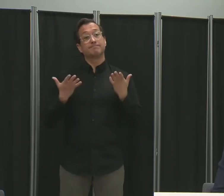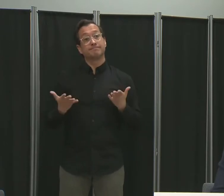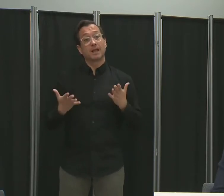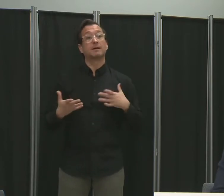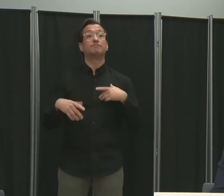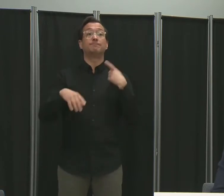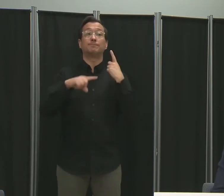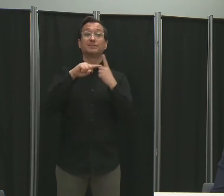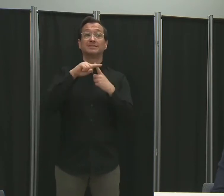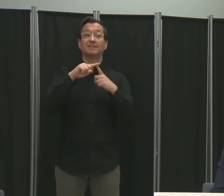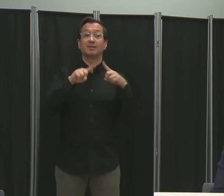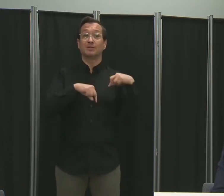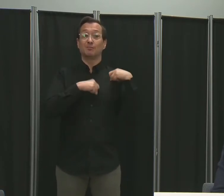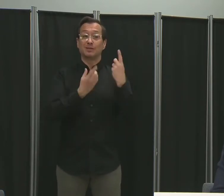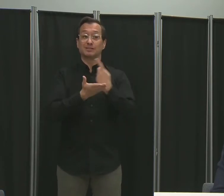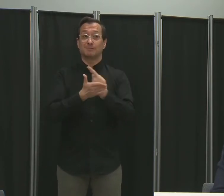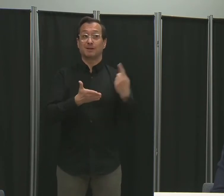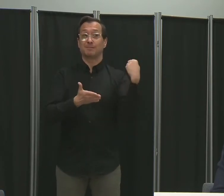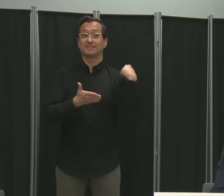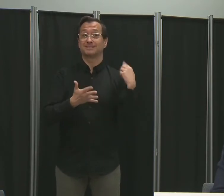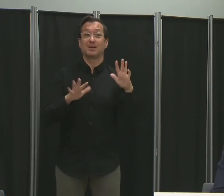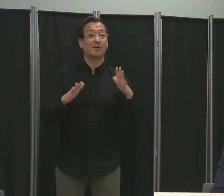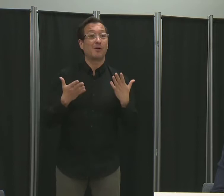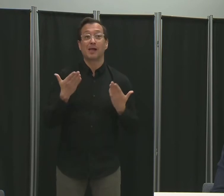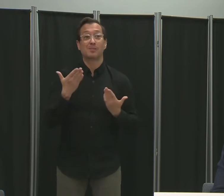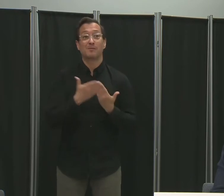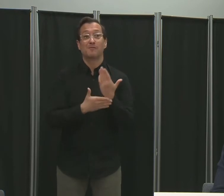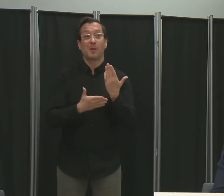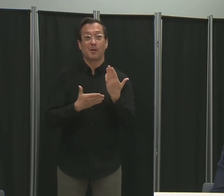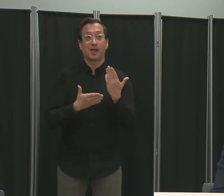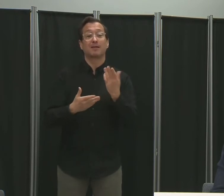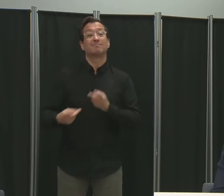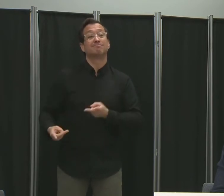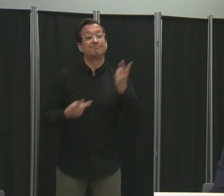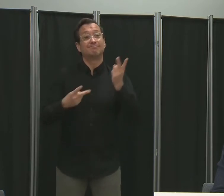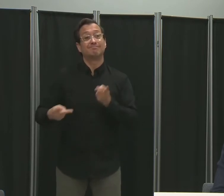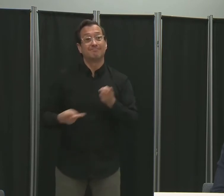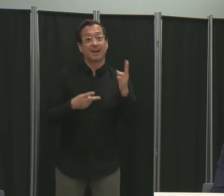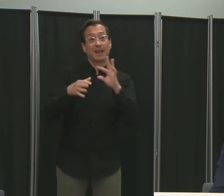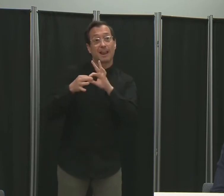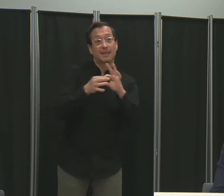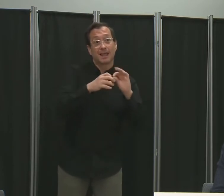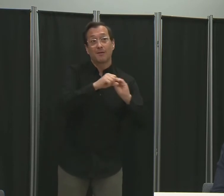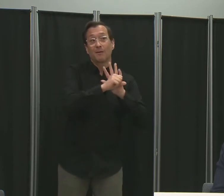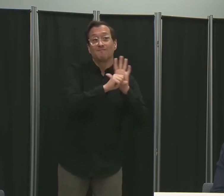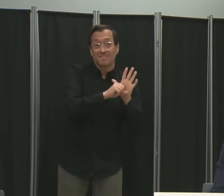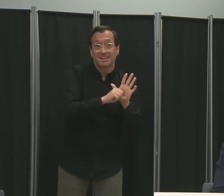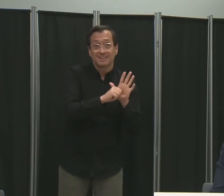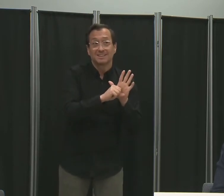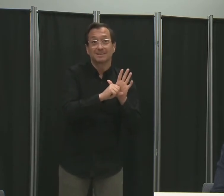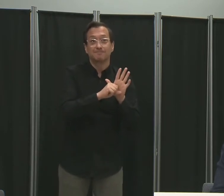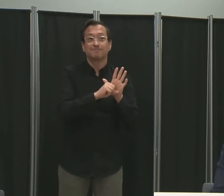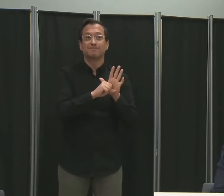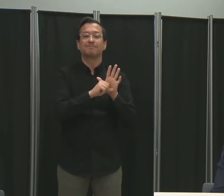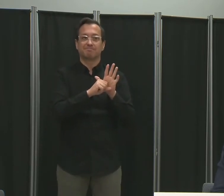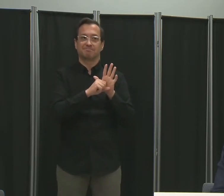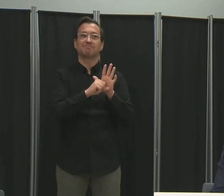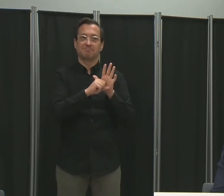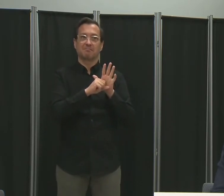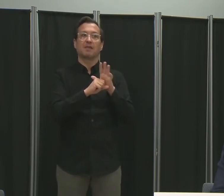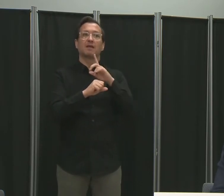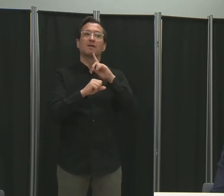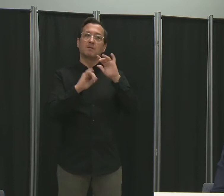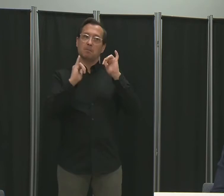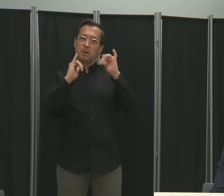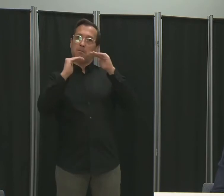semaine dernière quand même en termes de nouvelles hospitalisations parco vivre on a quand même atteint un plateau qui se maintient